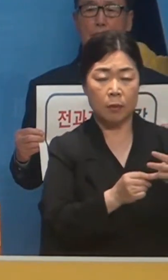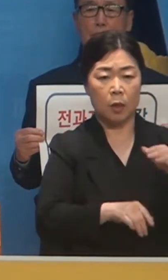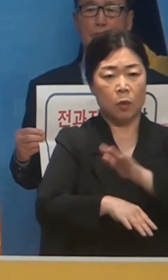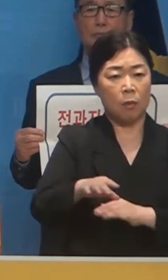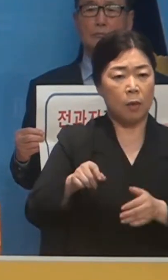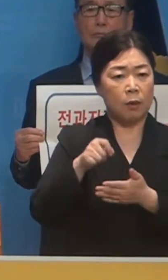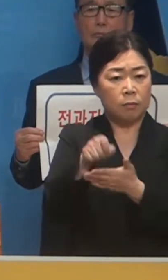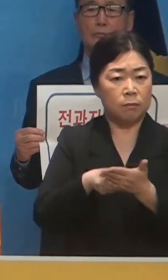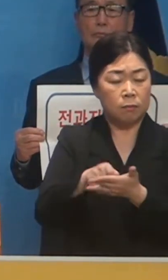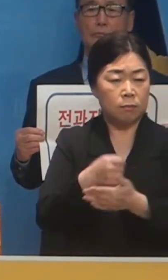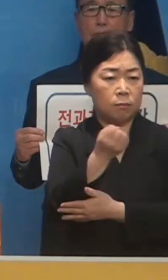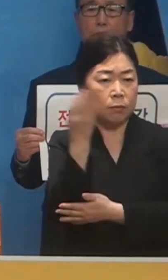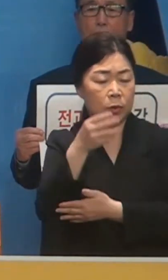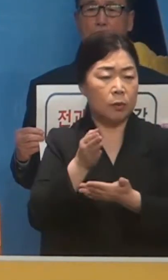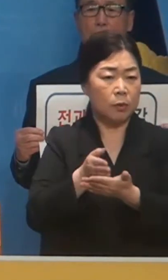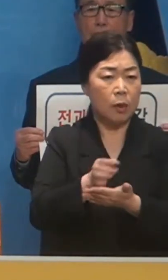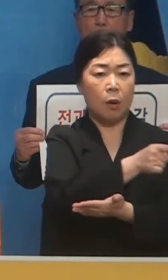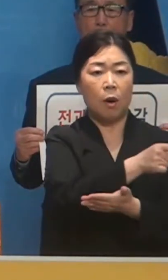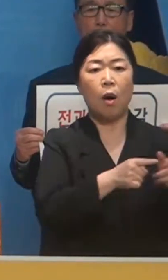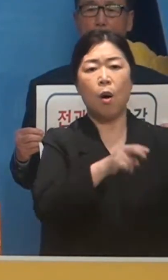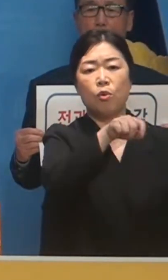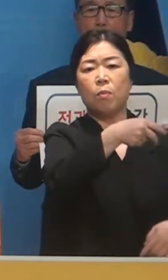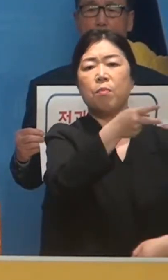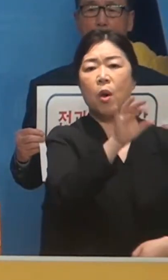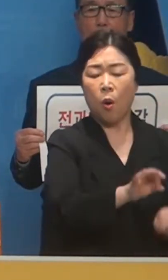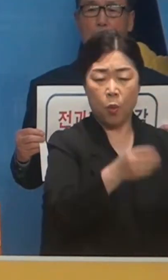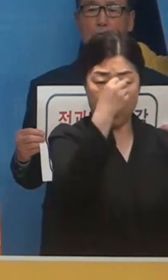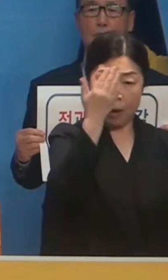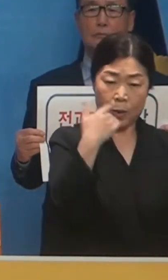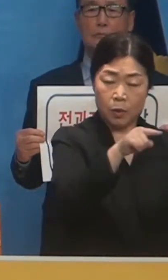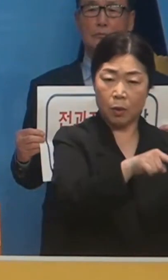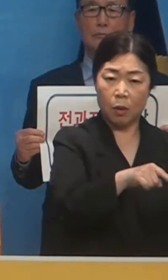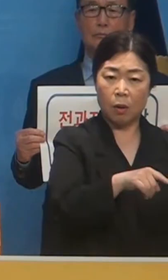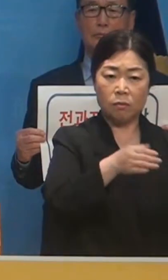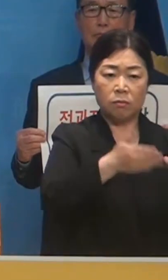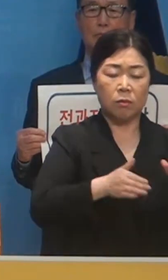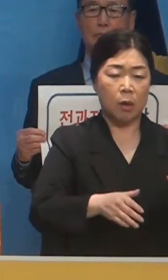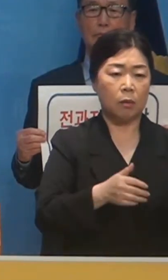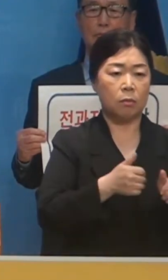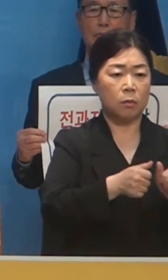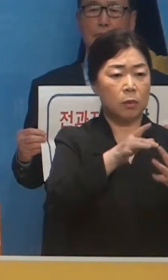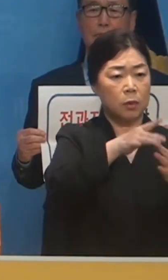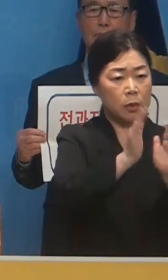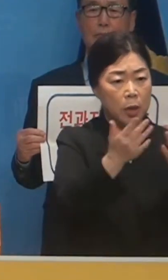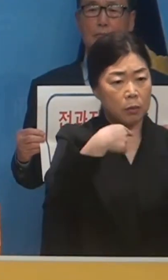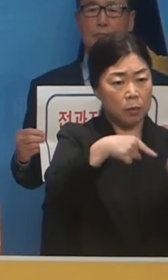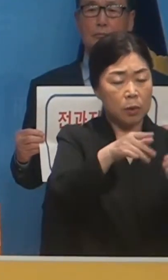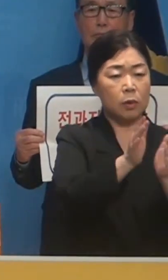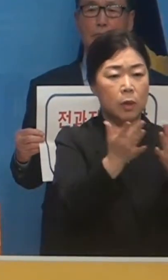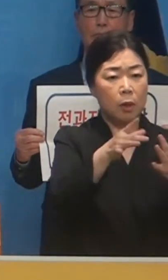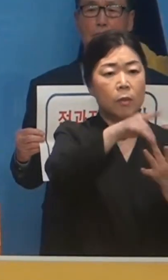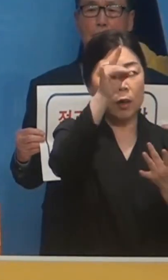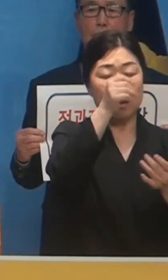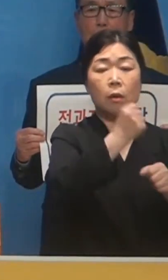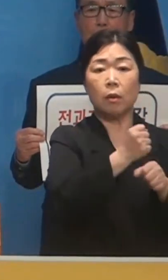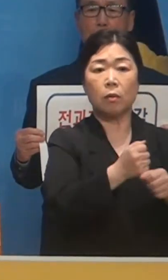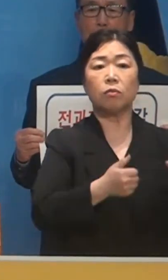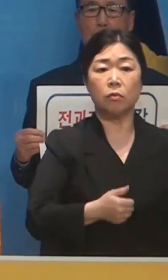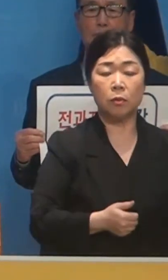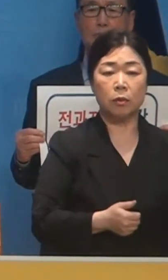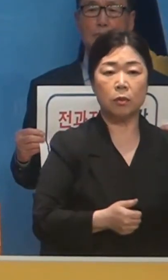언론이 나팔수가 되어서 문명고등학교에서 학교 현장의 정당한 절차에 따라 채택한